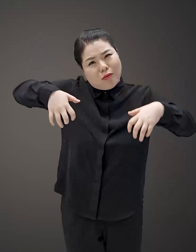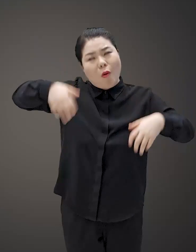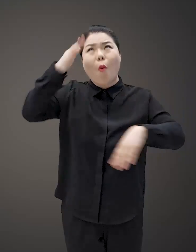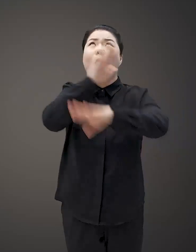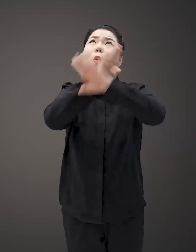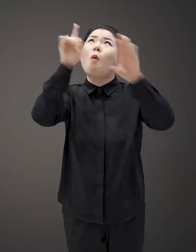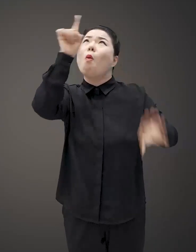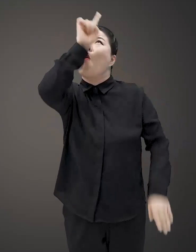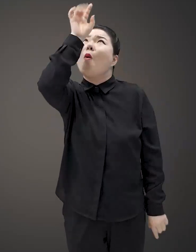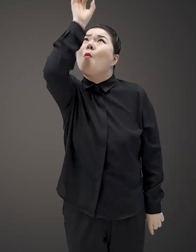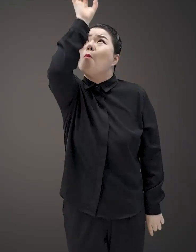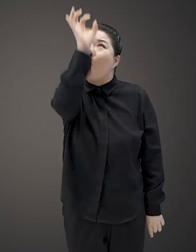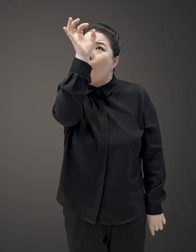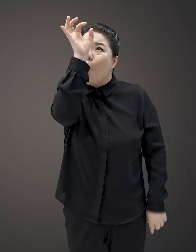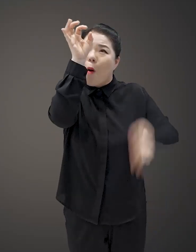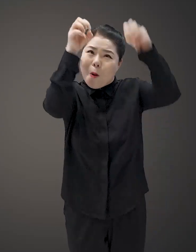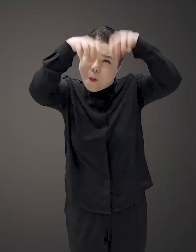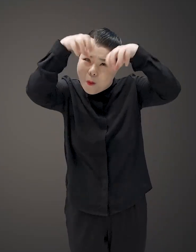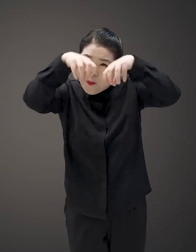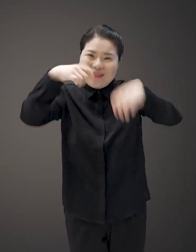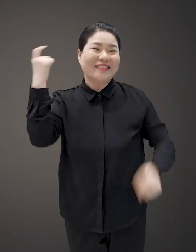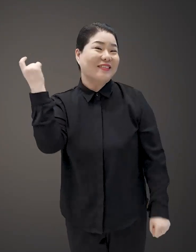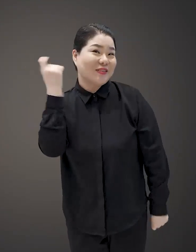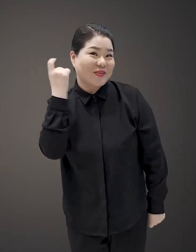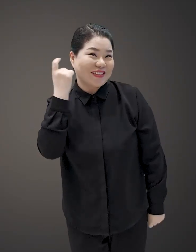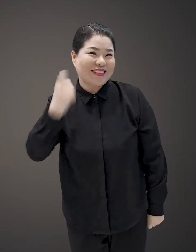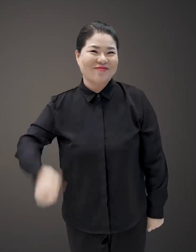싸아 하늘이 구멍난 소리.